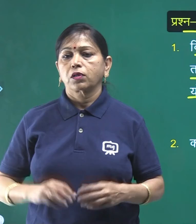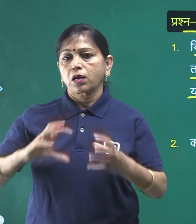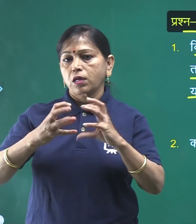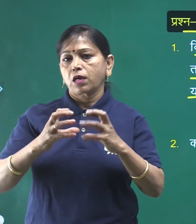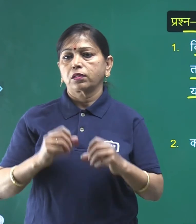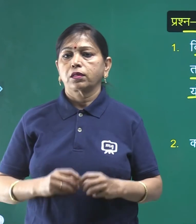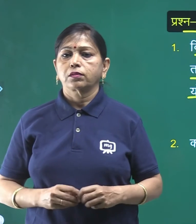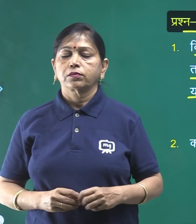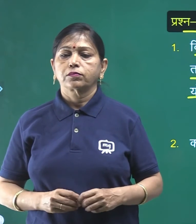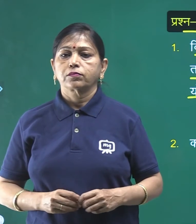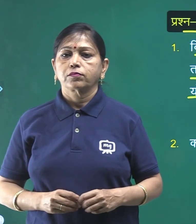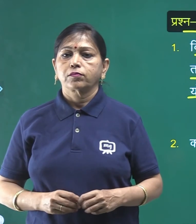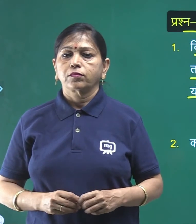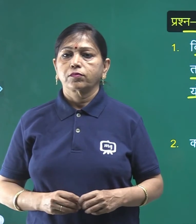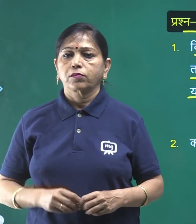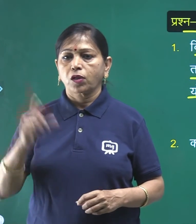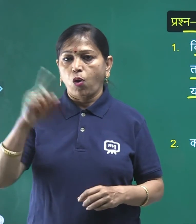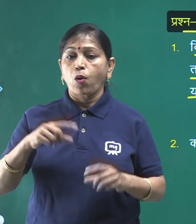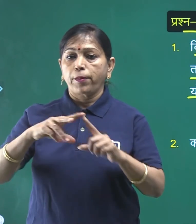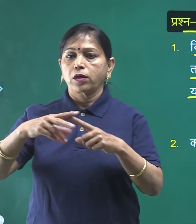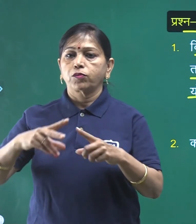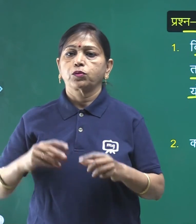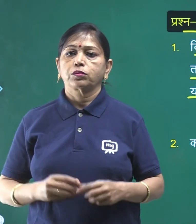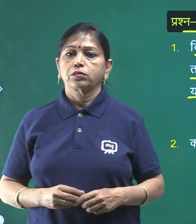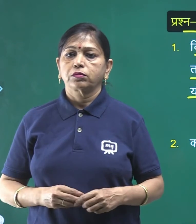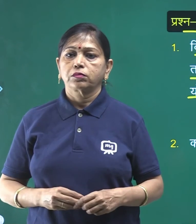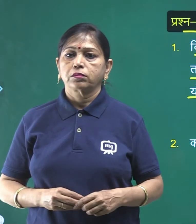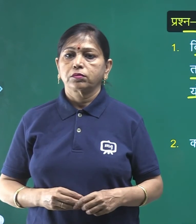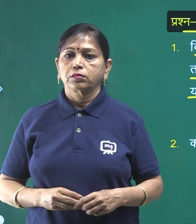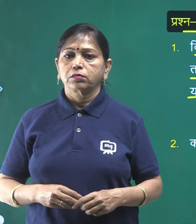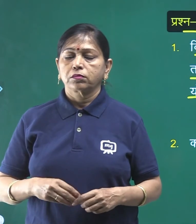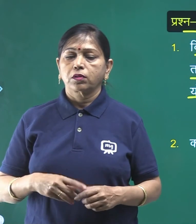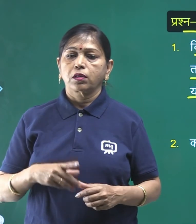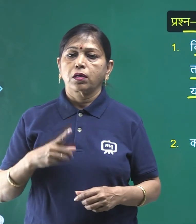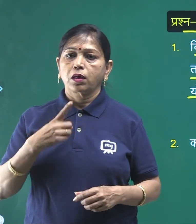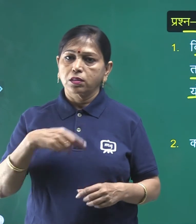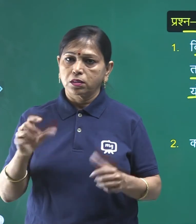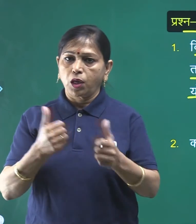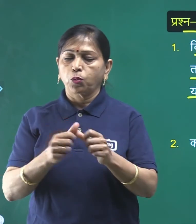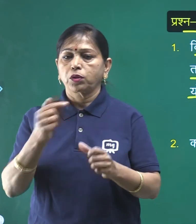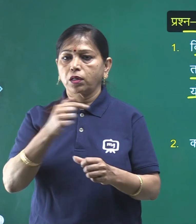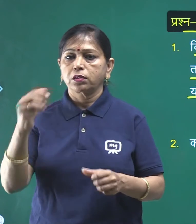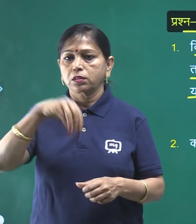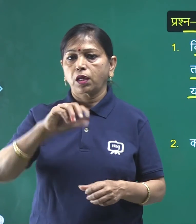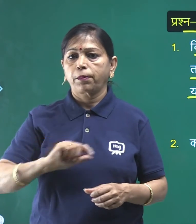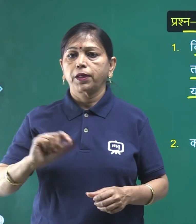यांत्रिक ऑब्लिक विद्युत, सही ऑप्शन रिक्त स्थान में लिखिए।